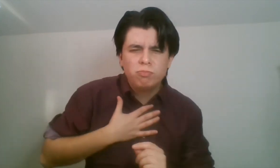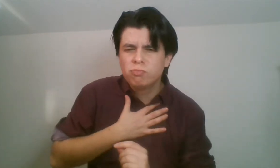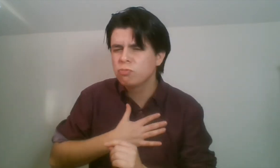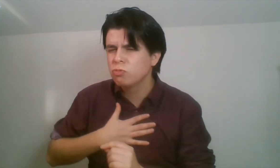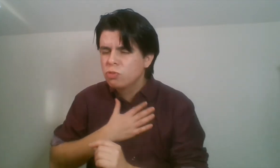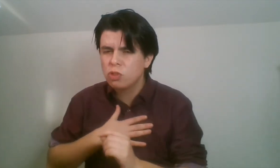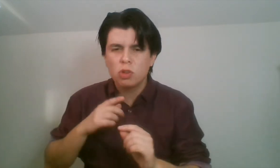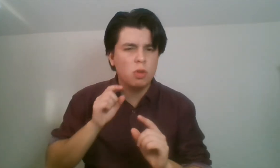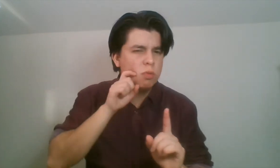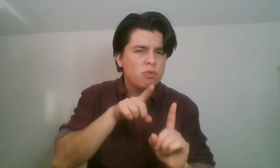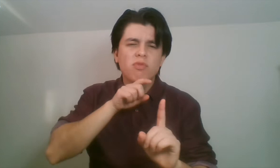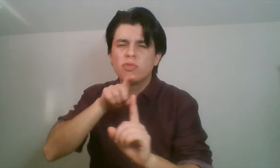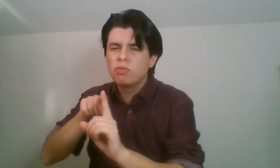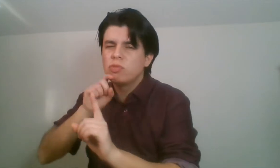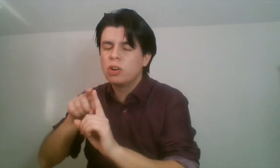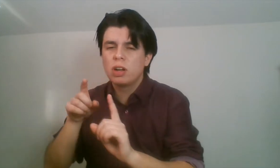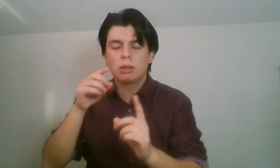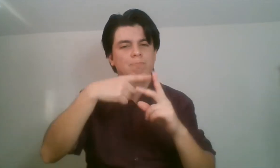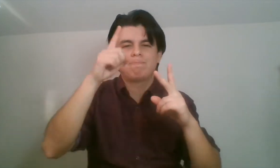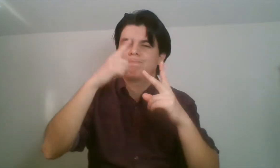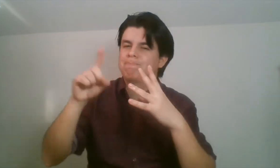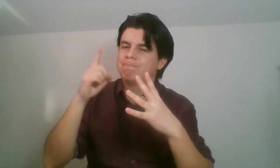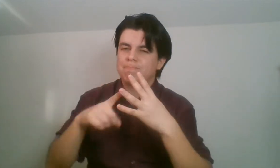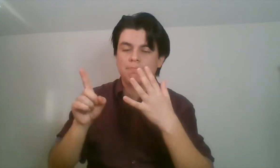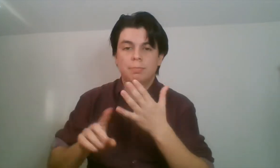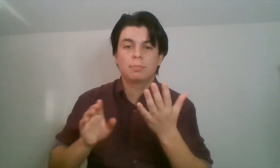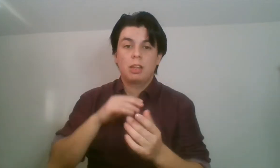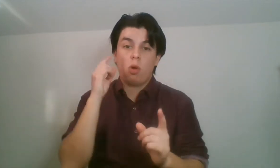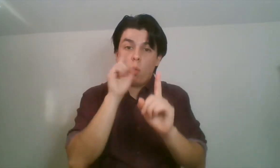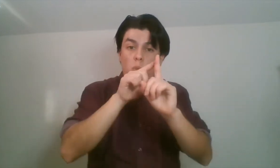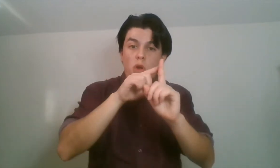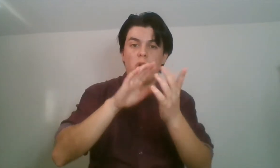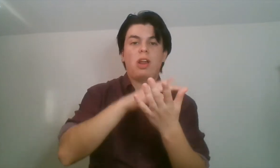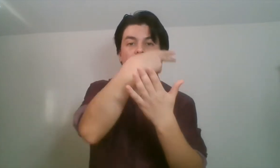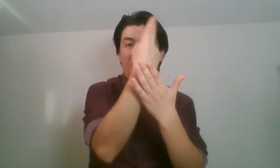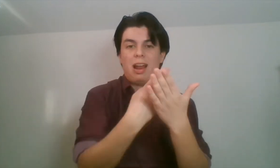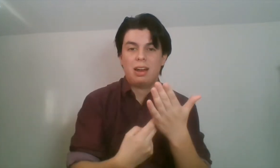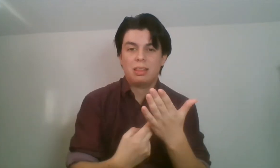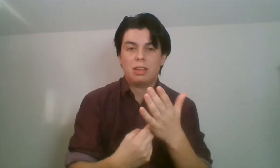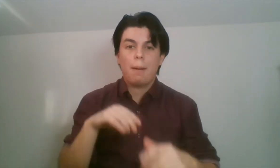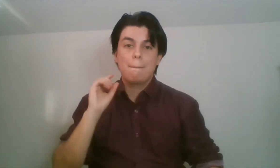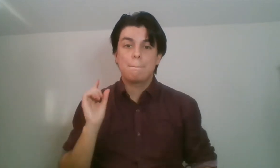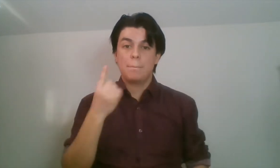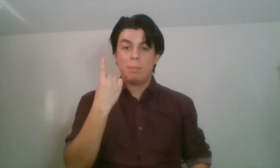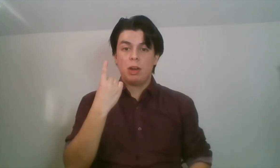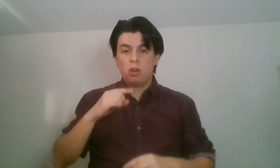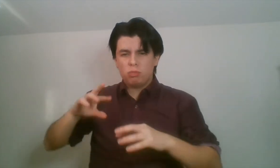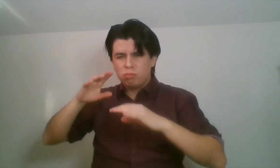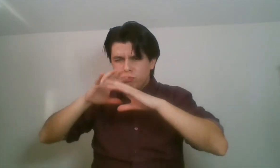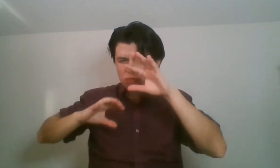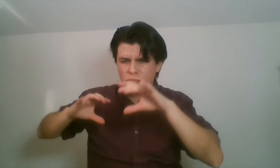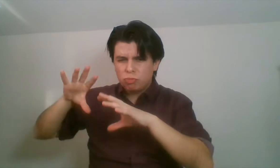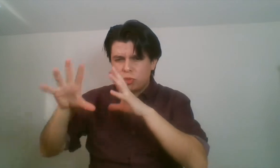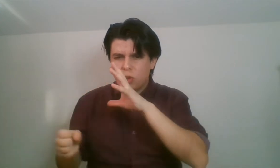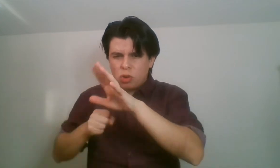era una dupla realmente muy interesante y muy activa, ¿no? Muy, como se dice ahora, como